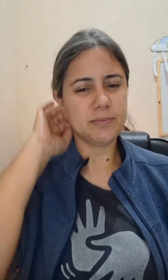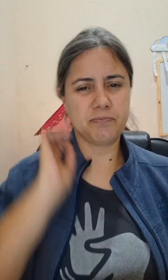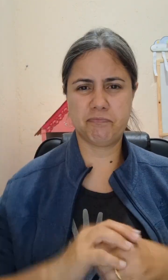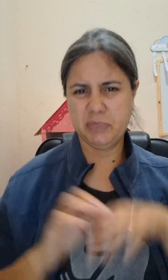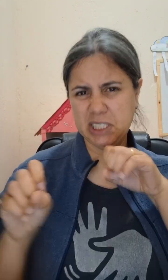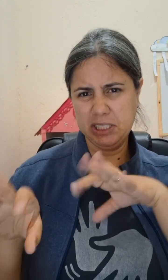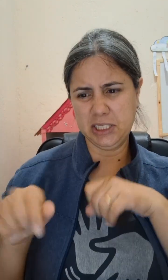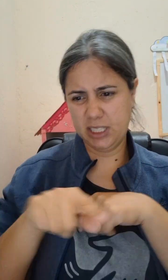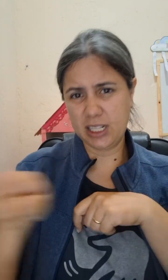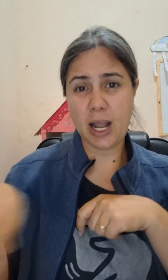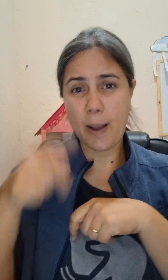Paulo, então,